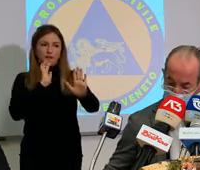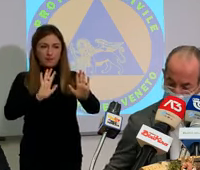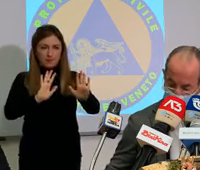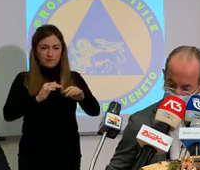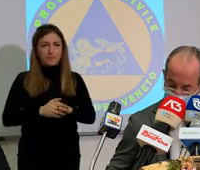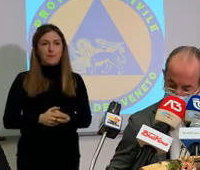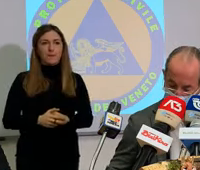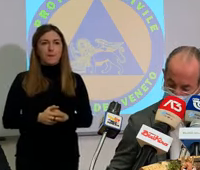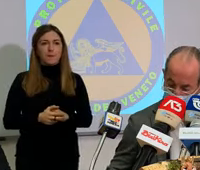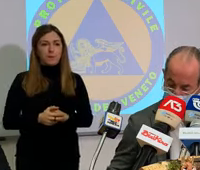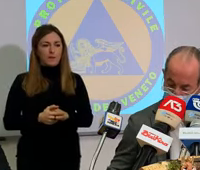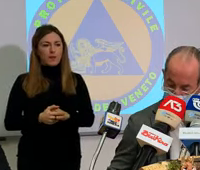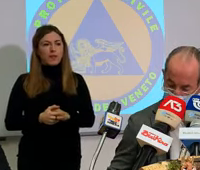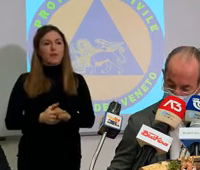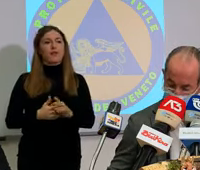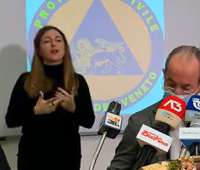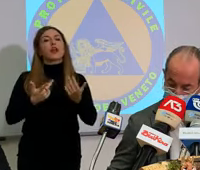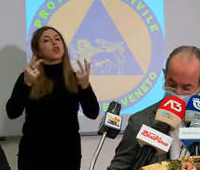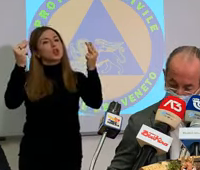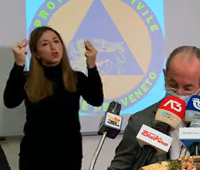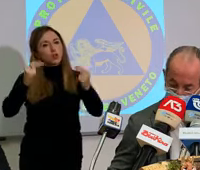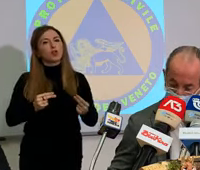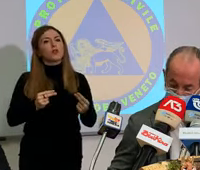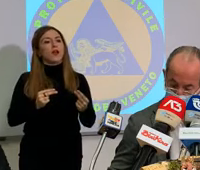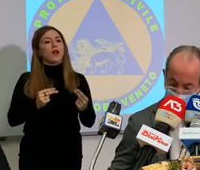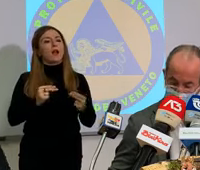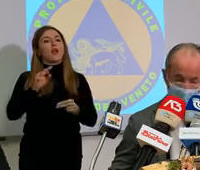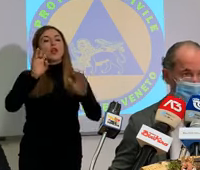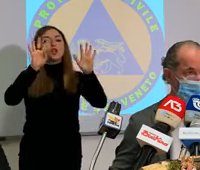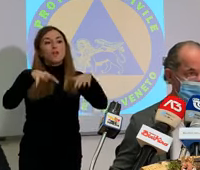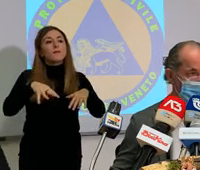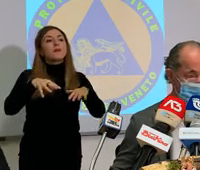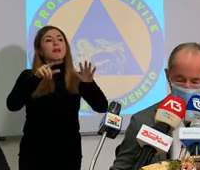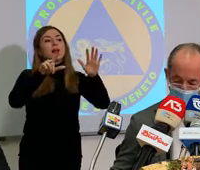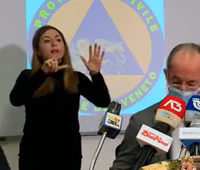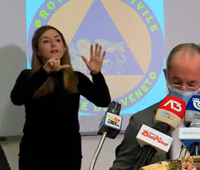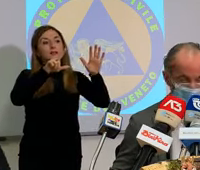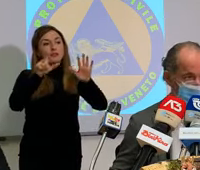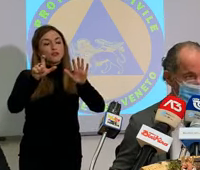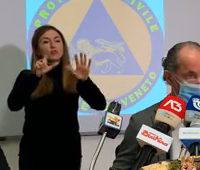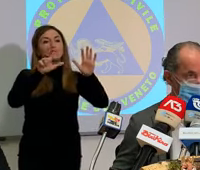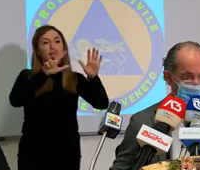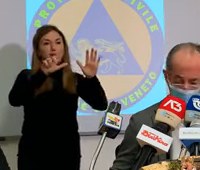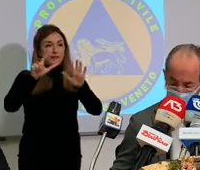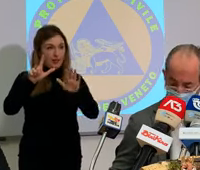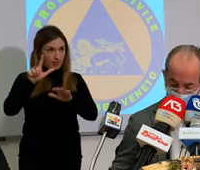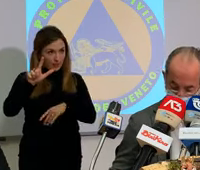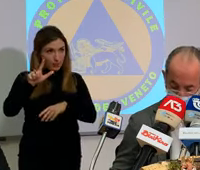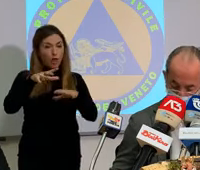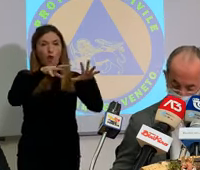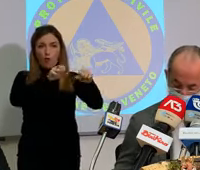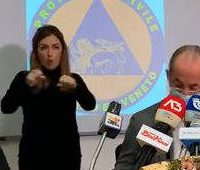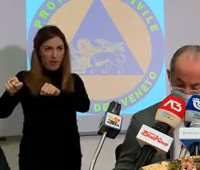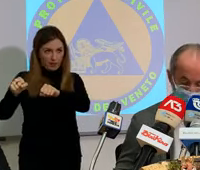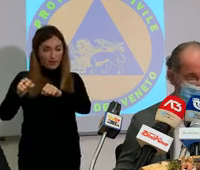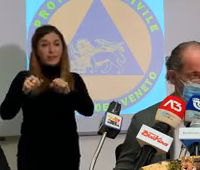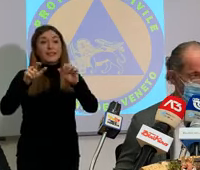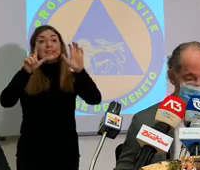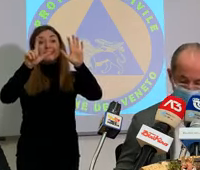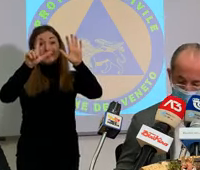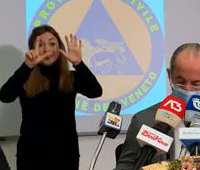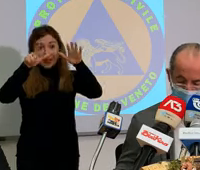allora i totali sono 9700 87 occupati dei quali